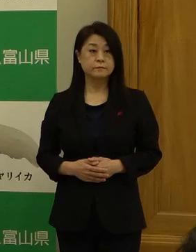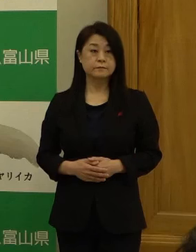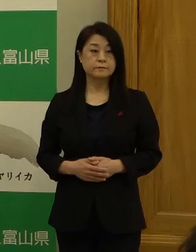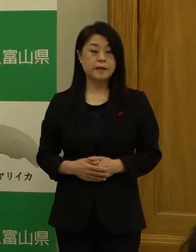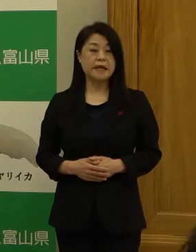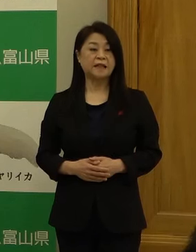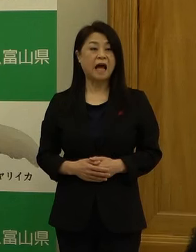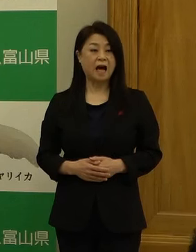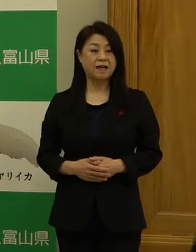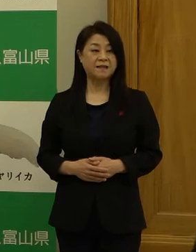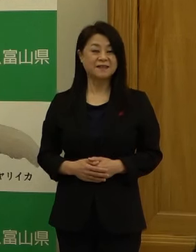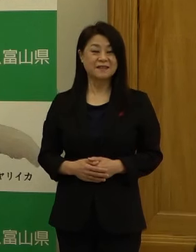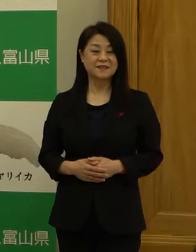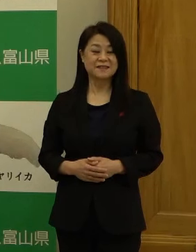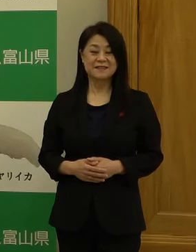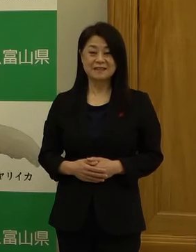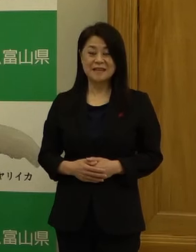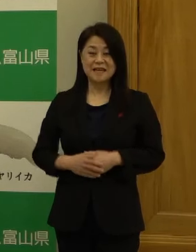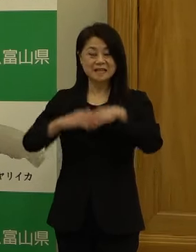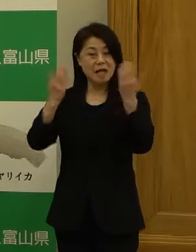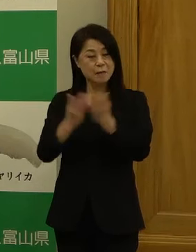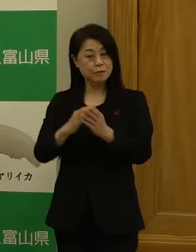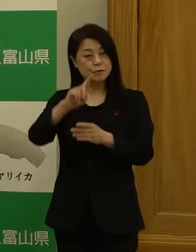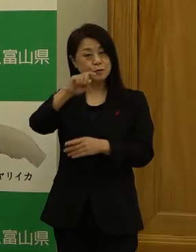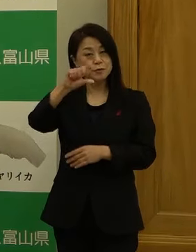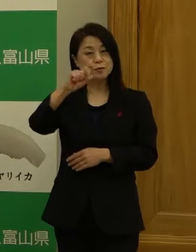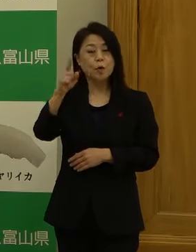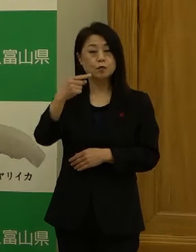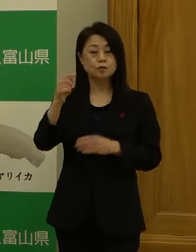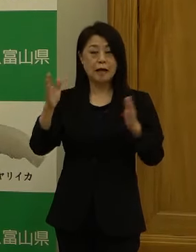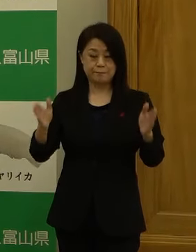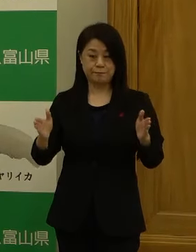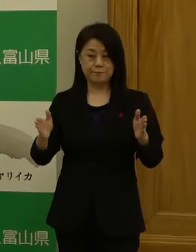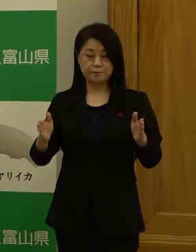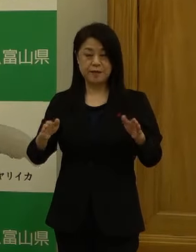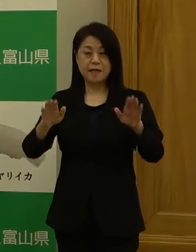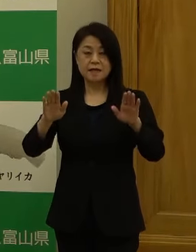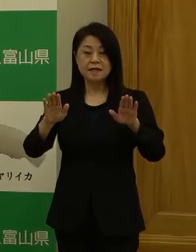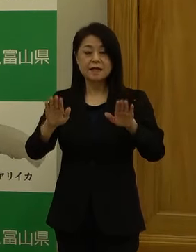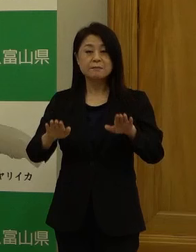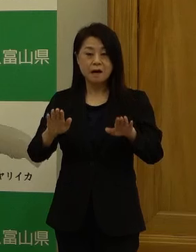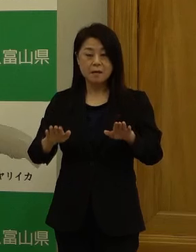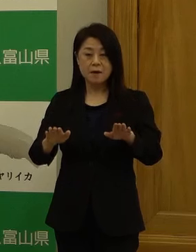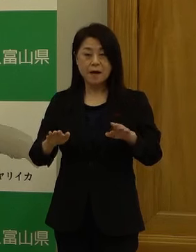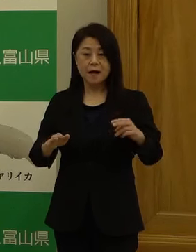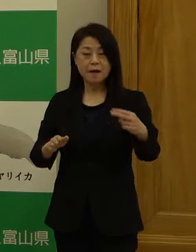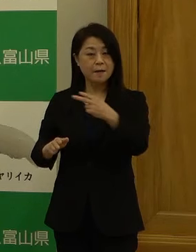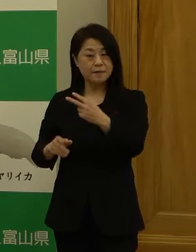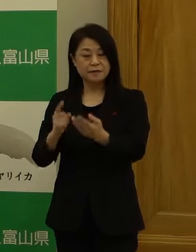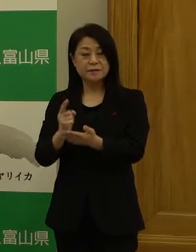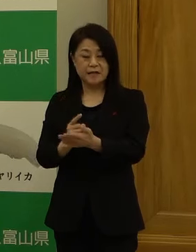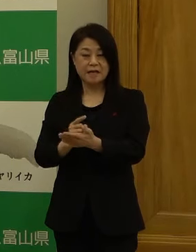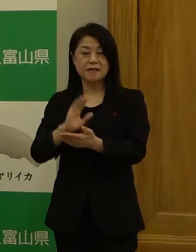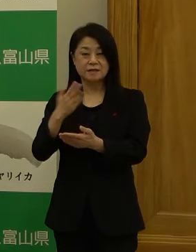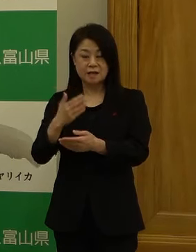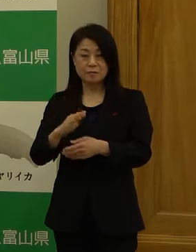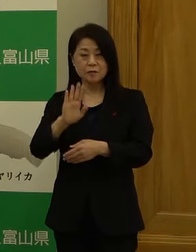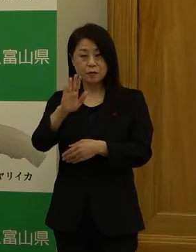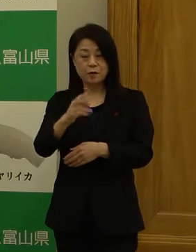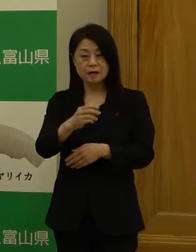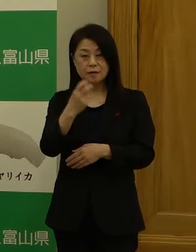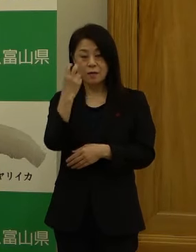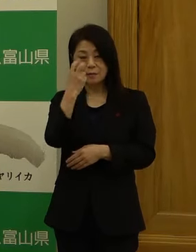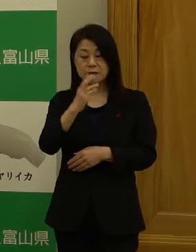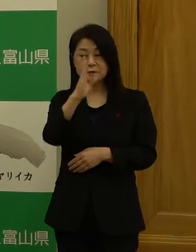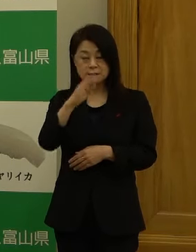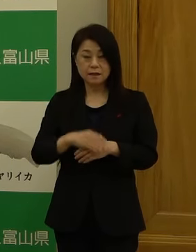はい、全体15分なんで、今日は今これぐらいで、また終わったら見てください。このご覧い